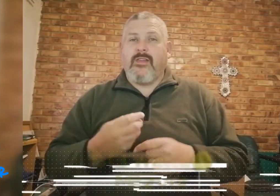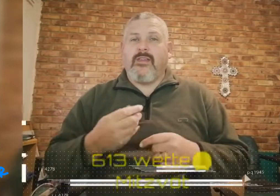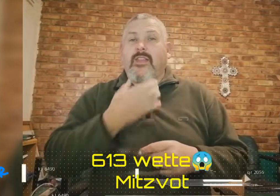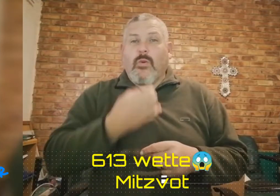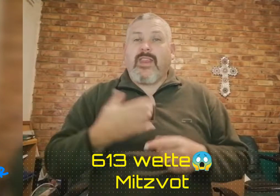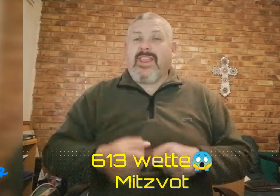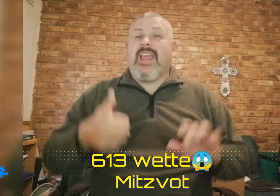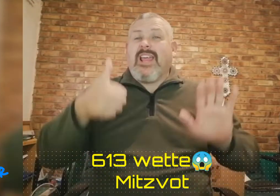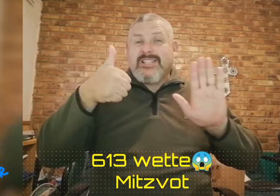dode het